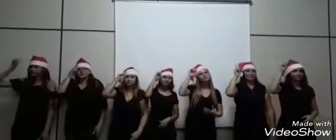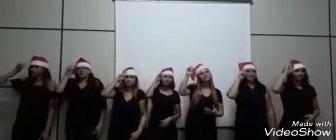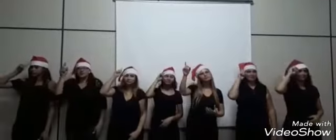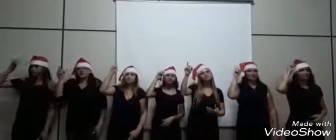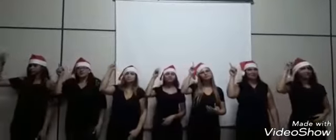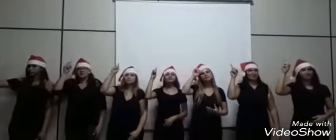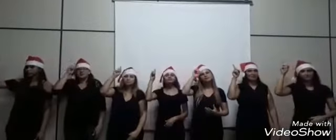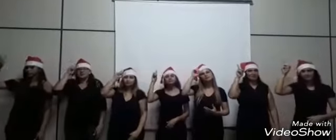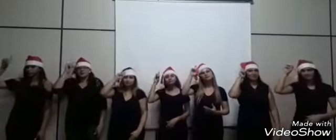dia